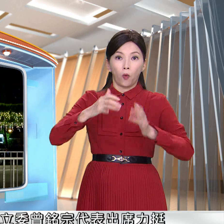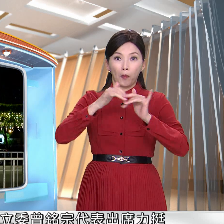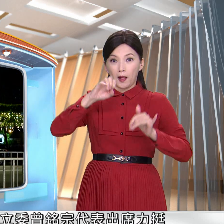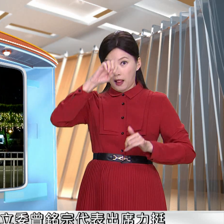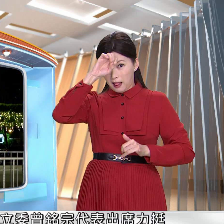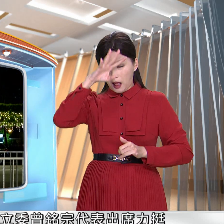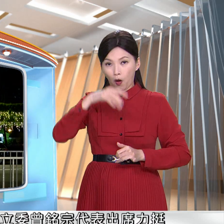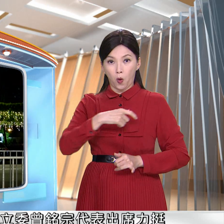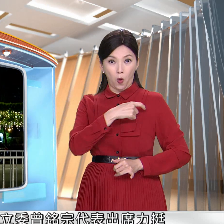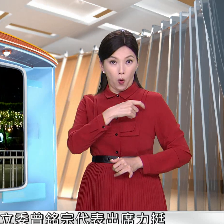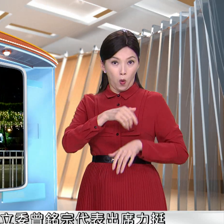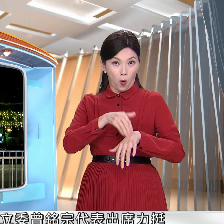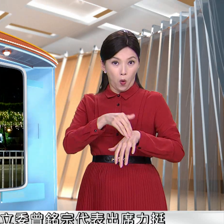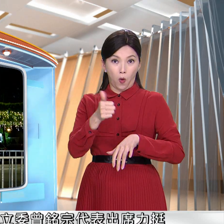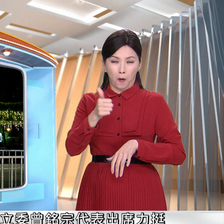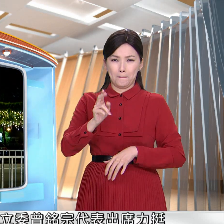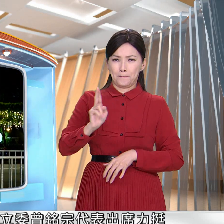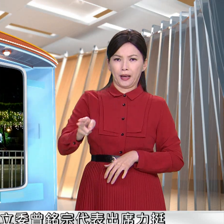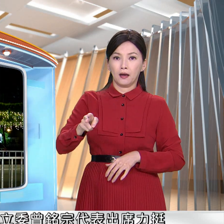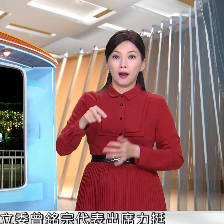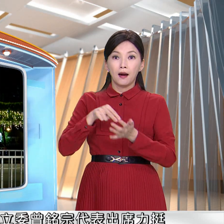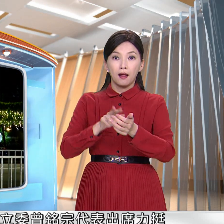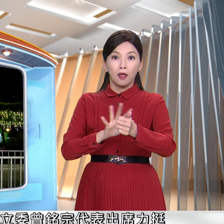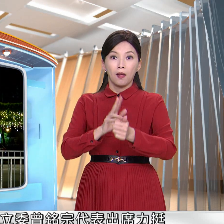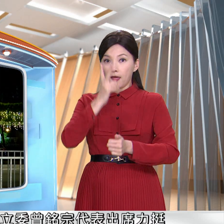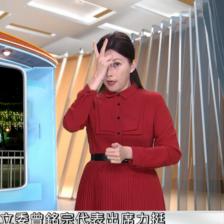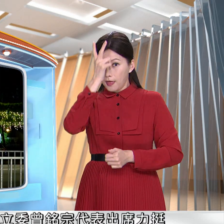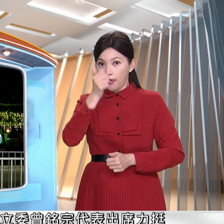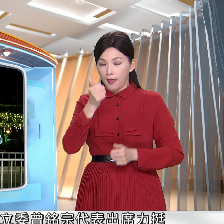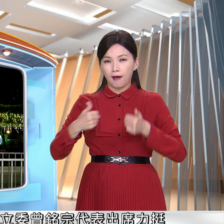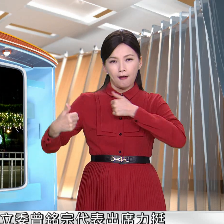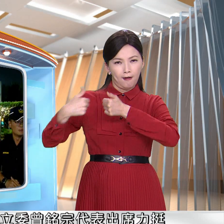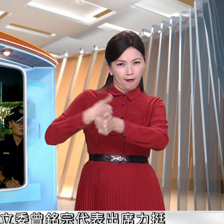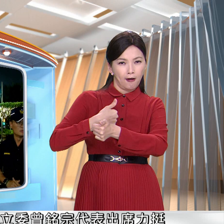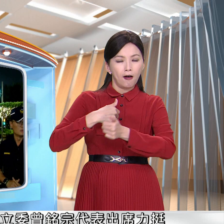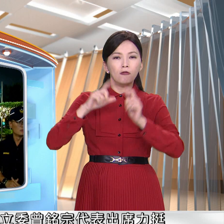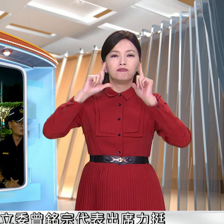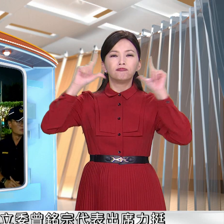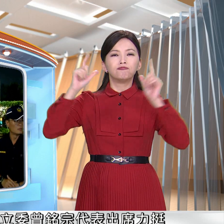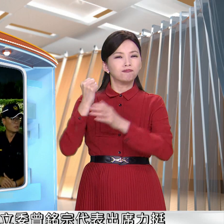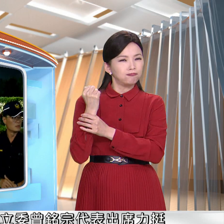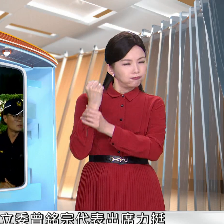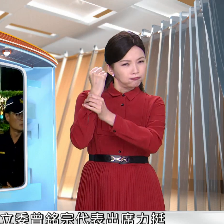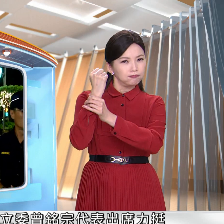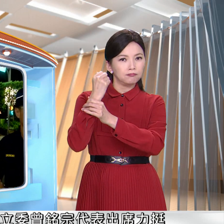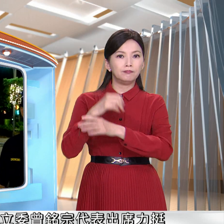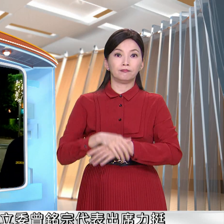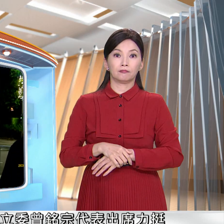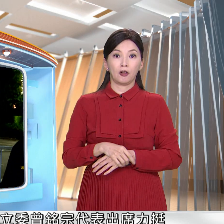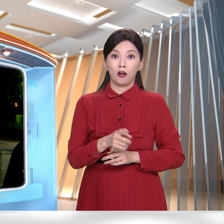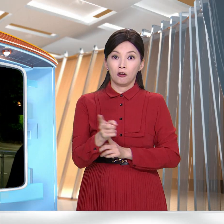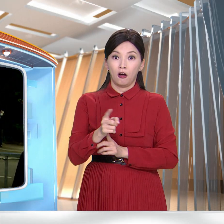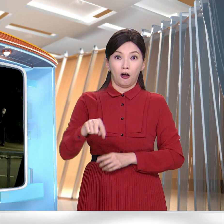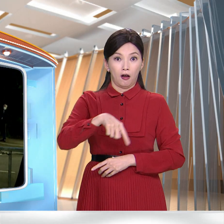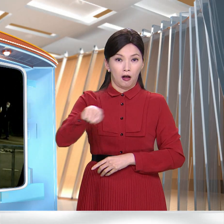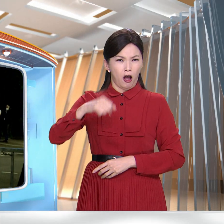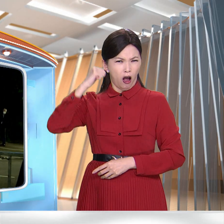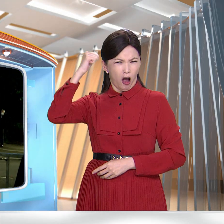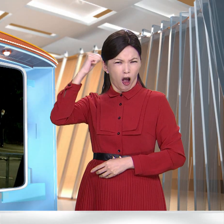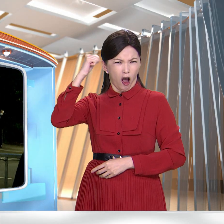侯友宜是由立委曾明宗来代表出席力挺。不过因为活动迟迟没有结